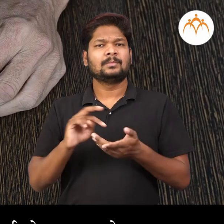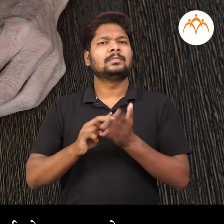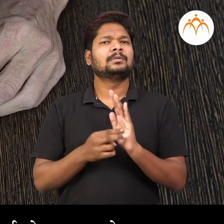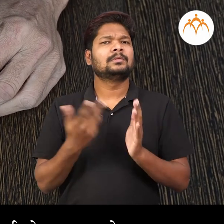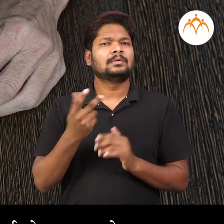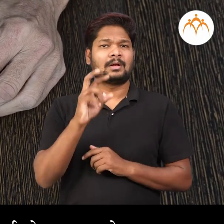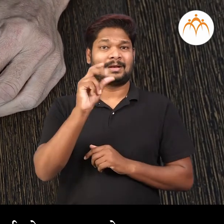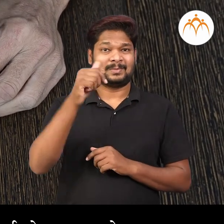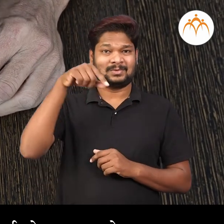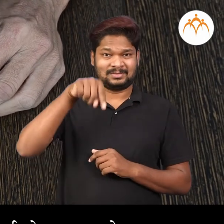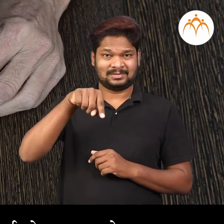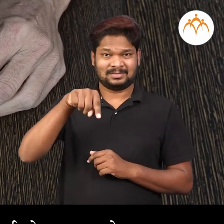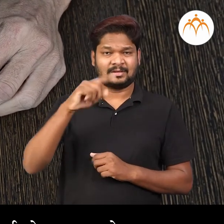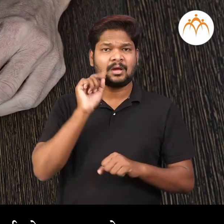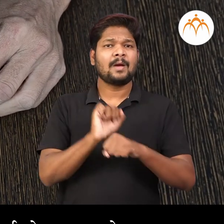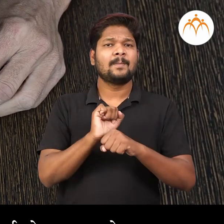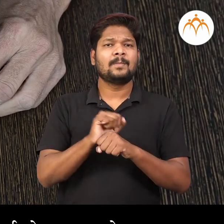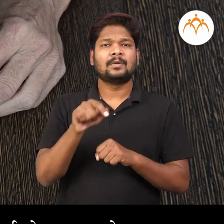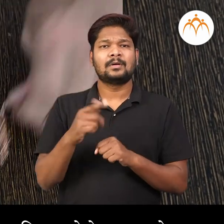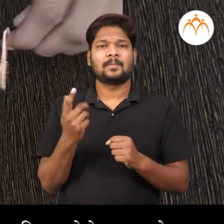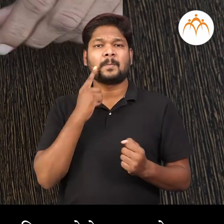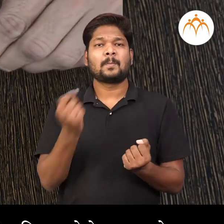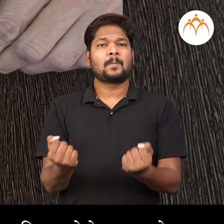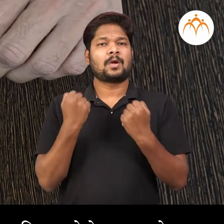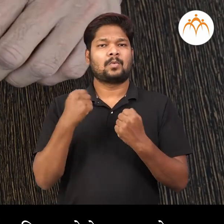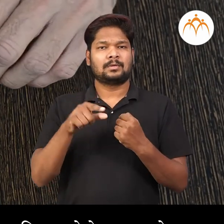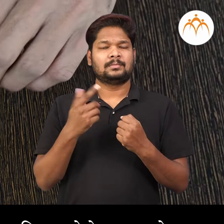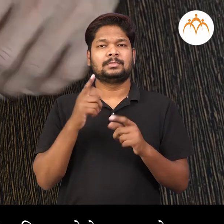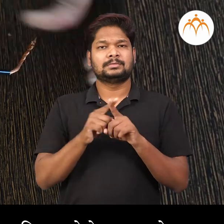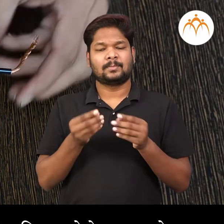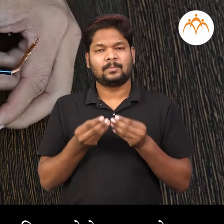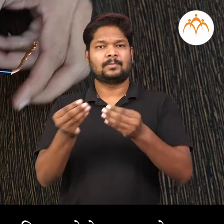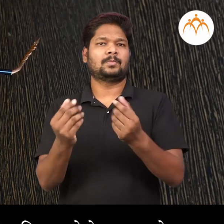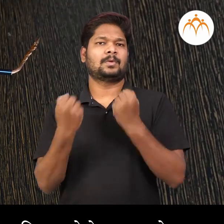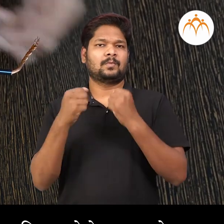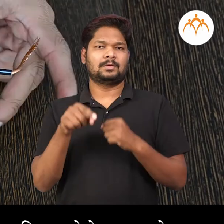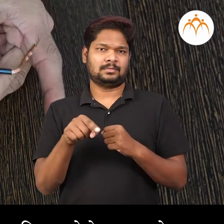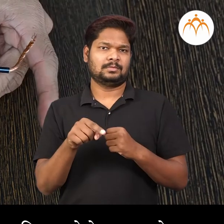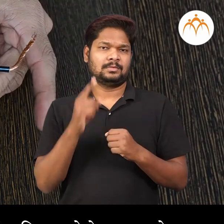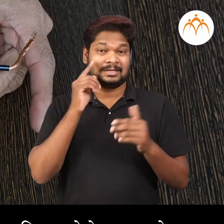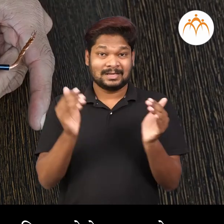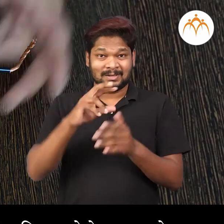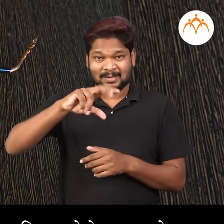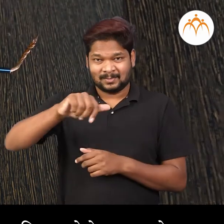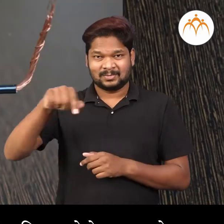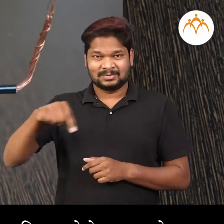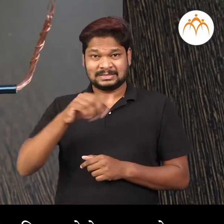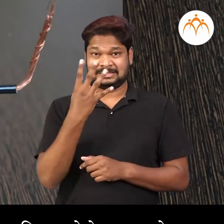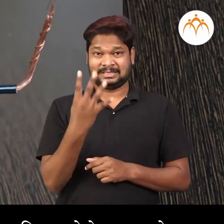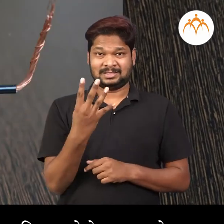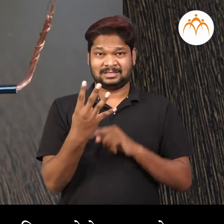इलेक्ट्रोलाइट से काम करता है एक अतिशय दोहन से 80 यूनिट